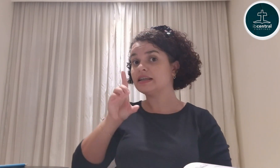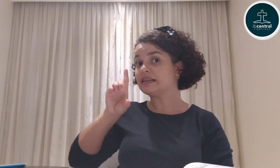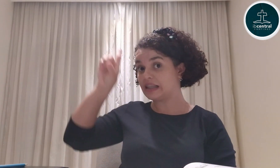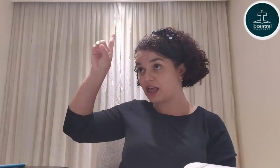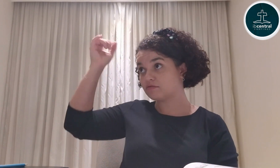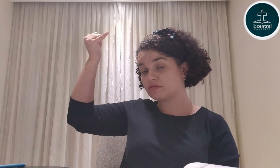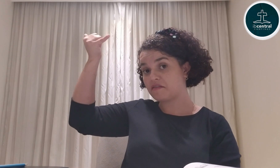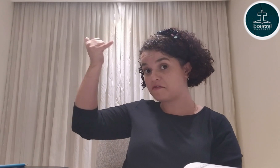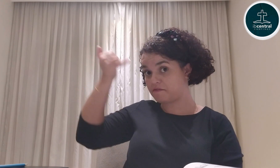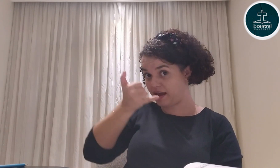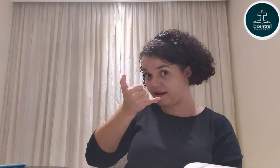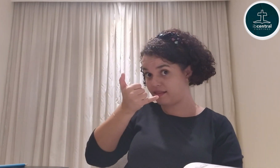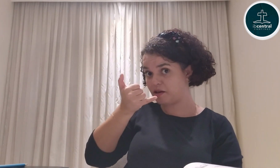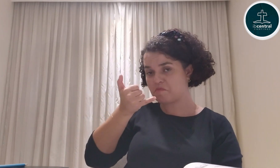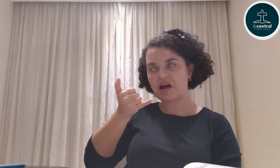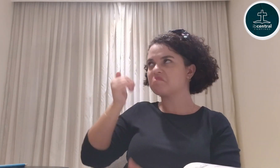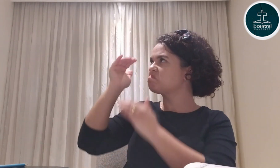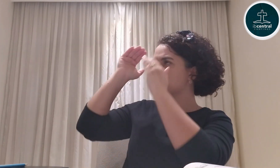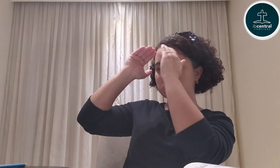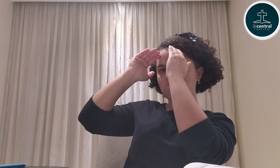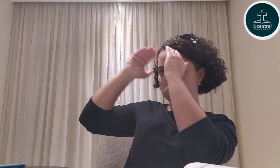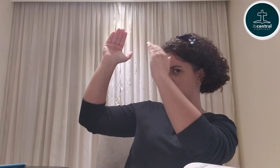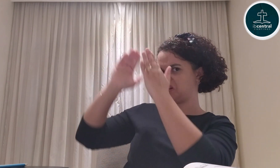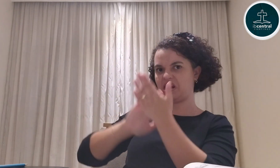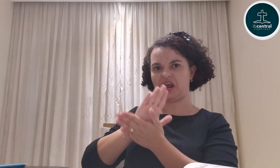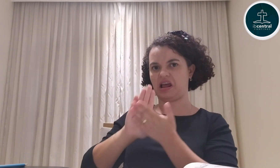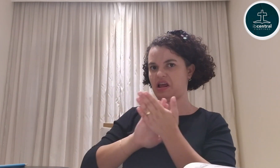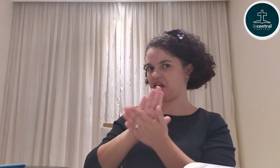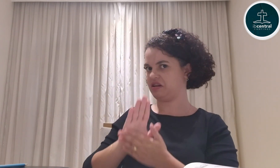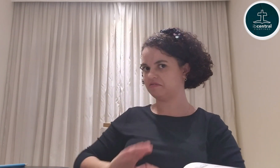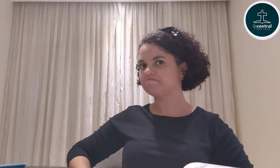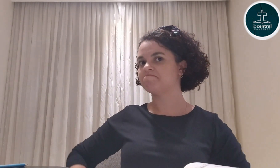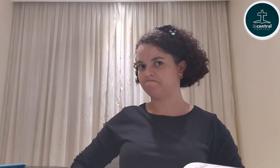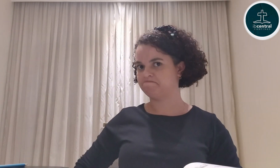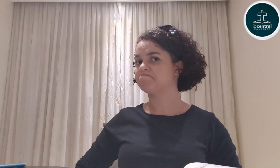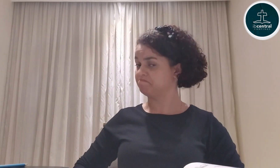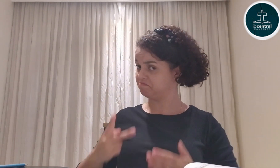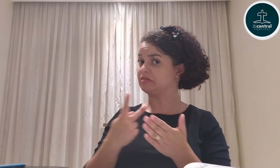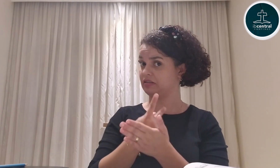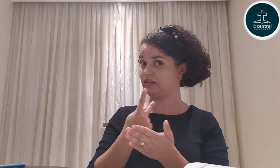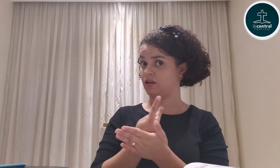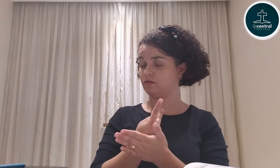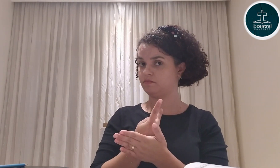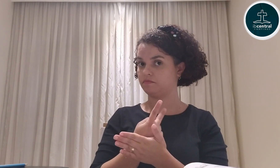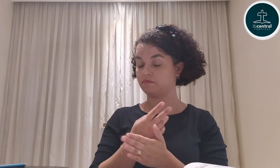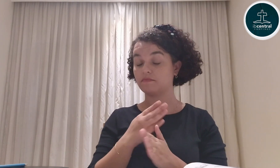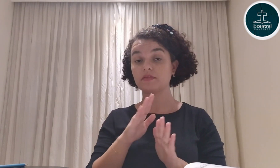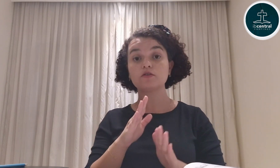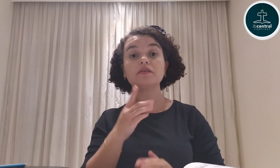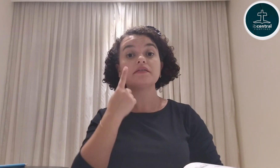exemplo de uma fé equivocada. É aquela que Deus fala, mas a pessoa